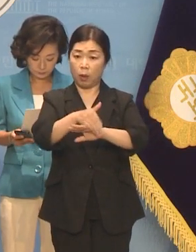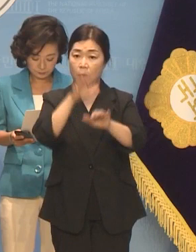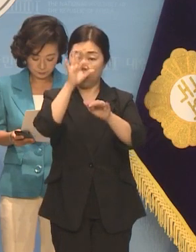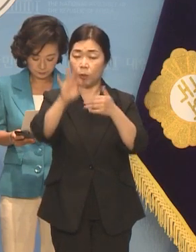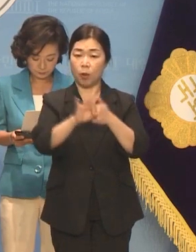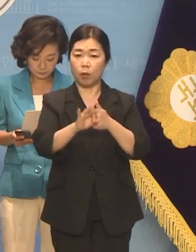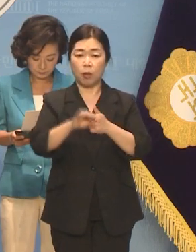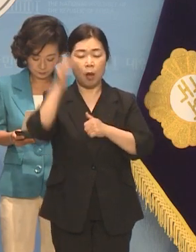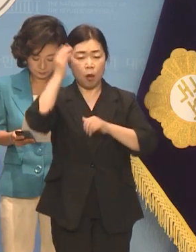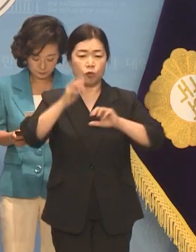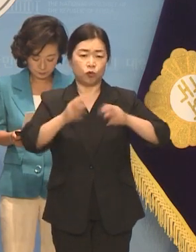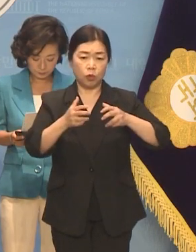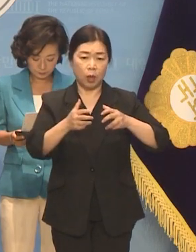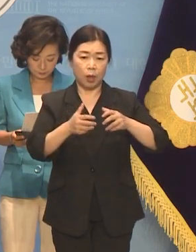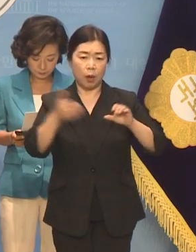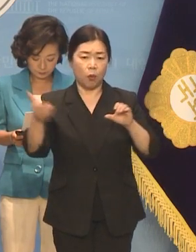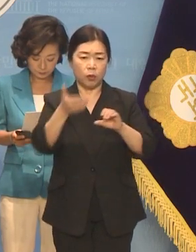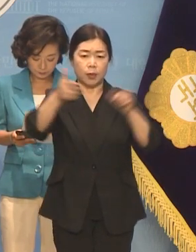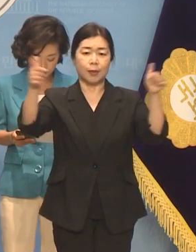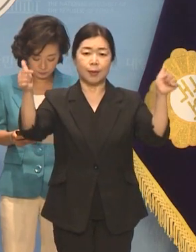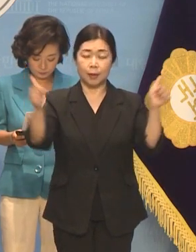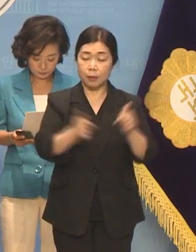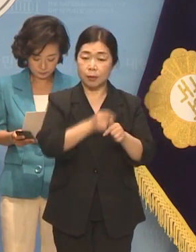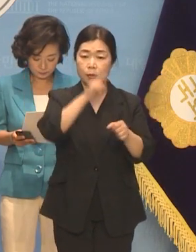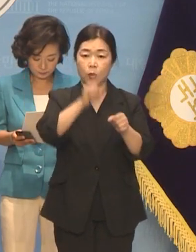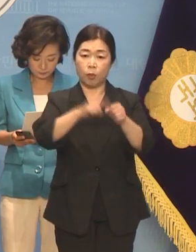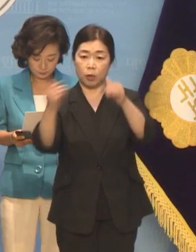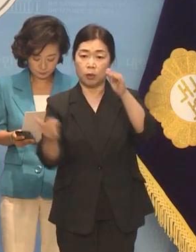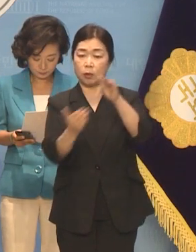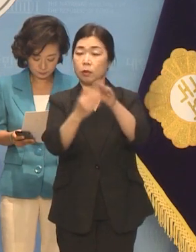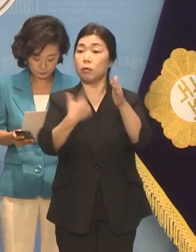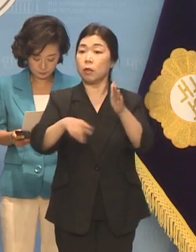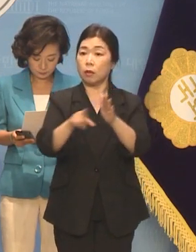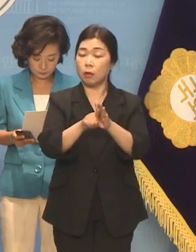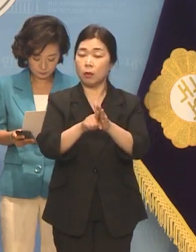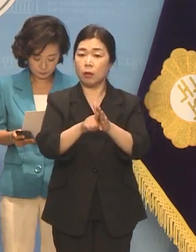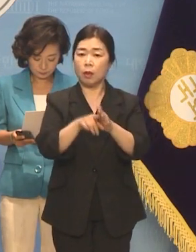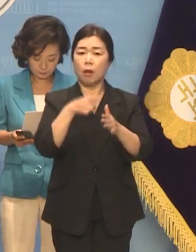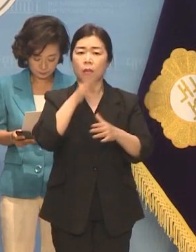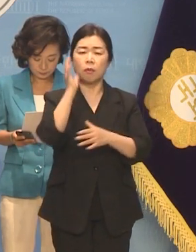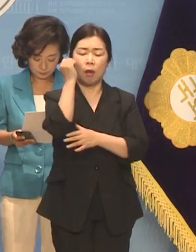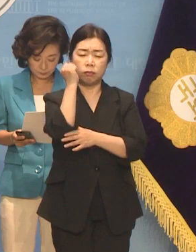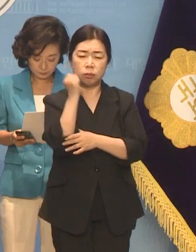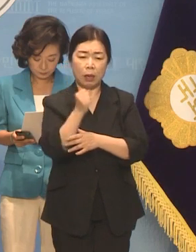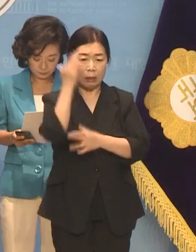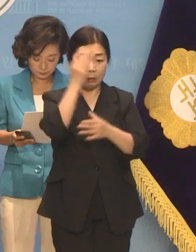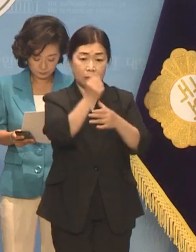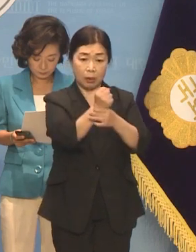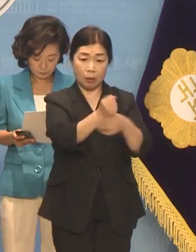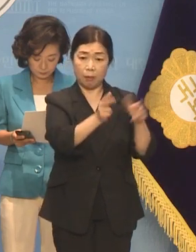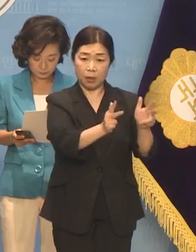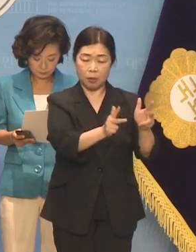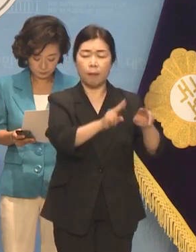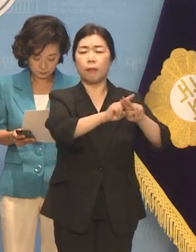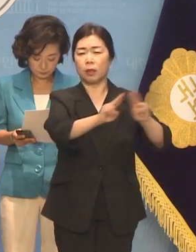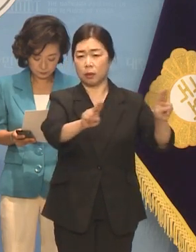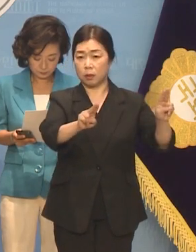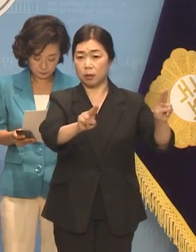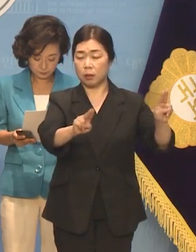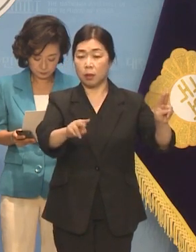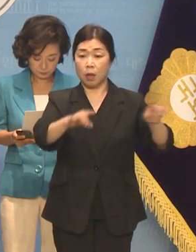국가 온실가스 감축 목표를 달성하기 위해 노후 석탄 발전소를 폐지하되